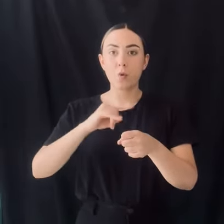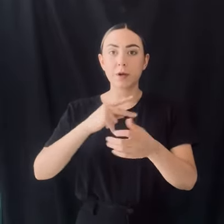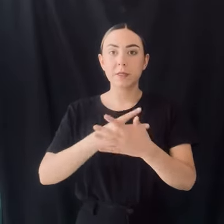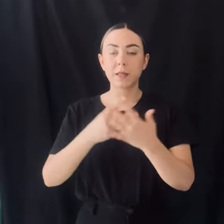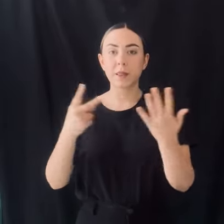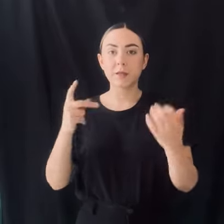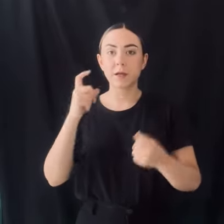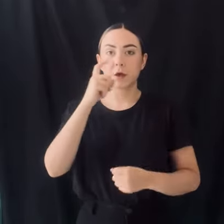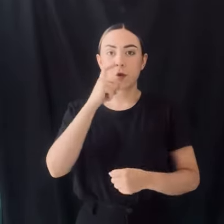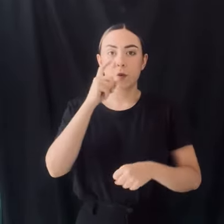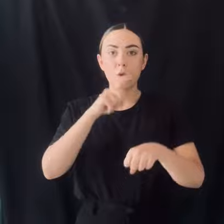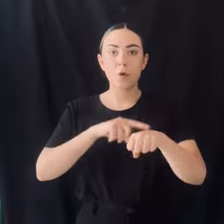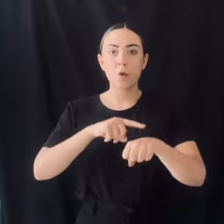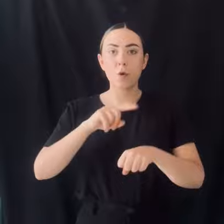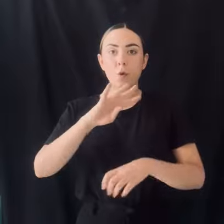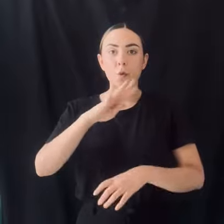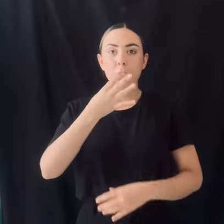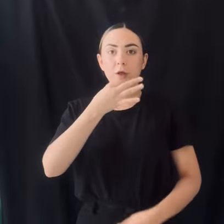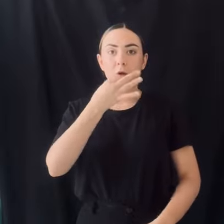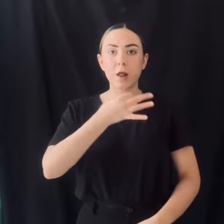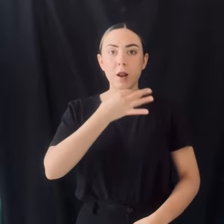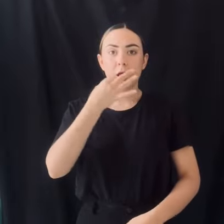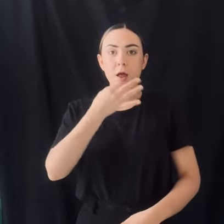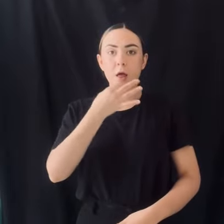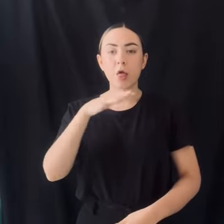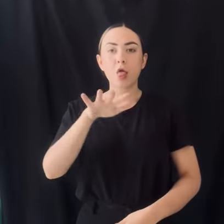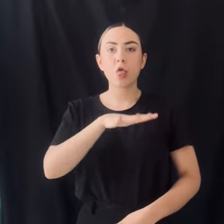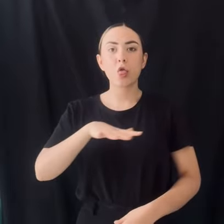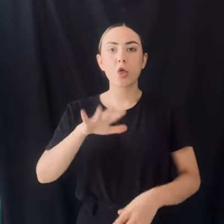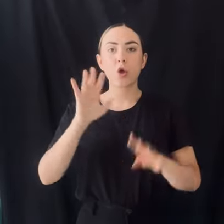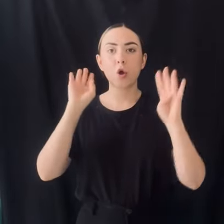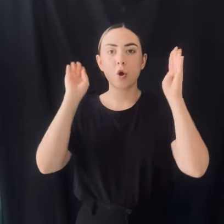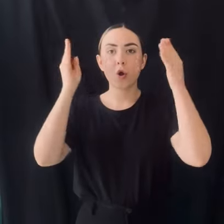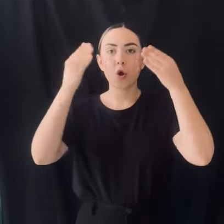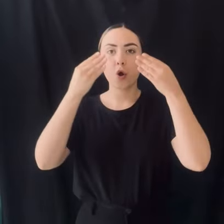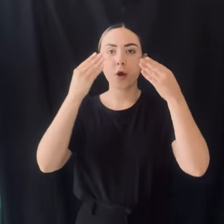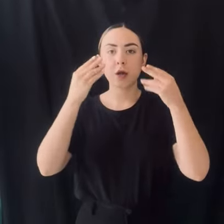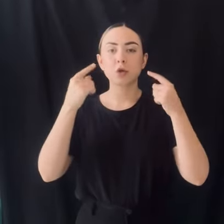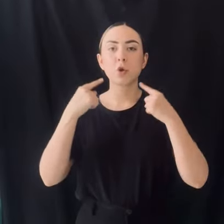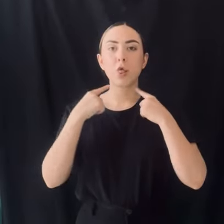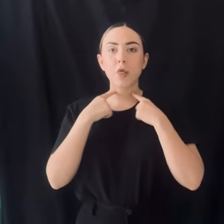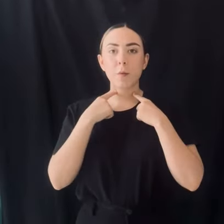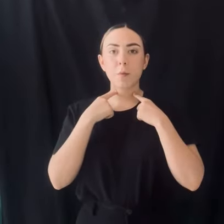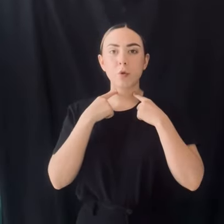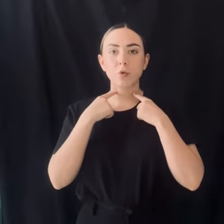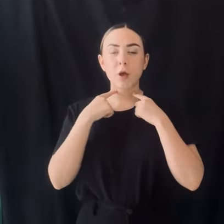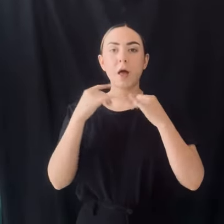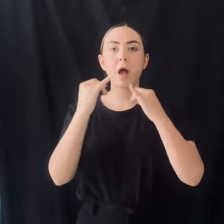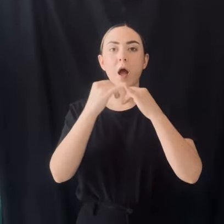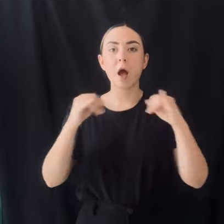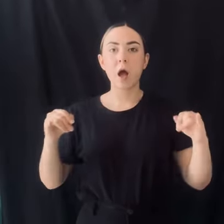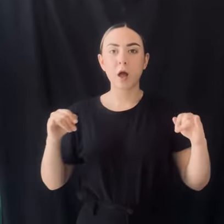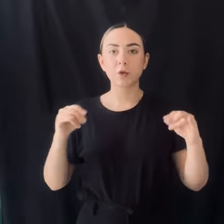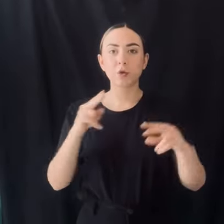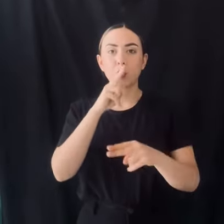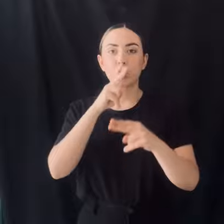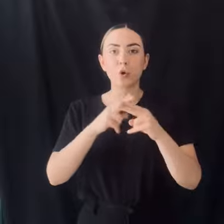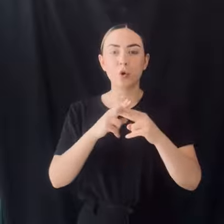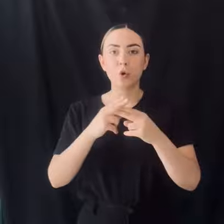lunes 17 de junio a las 4 de la tarde en el Congreso de los Diputados en el acto que organizamos bajo el nombre